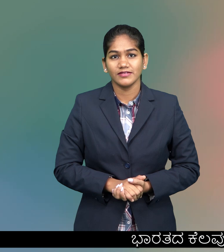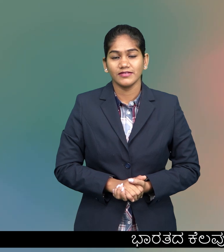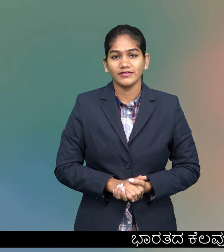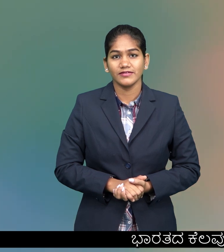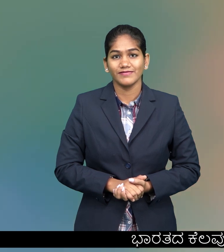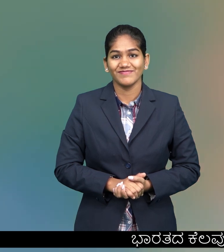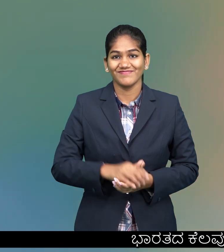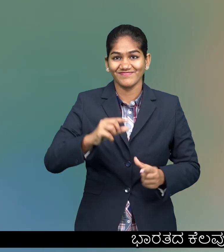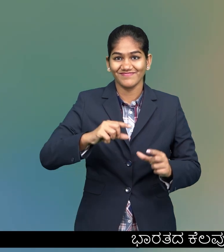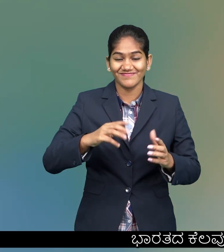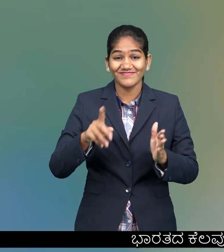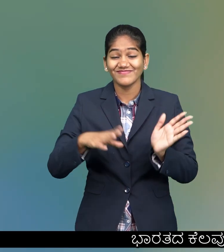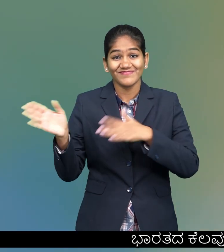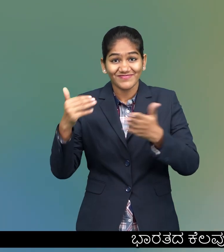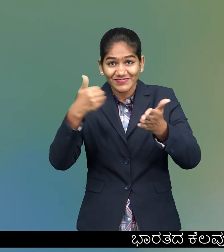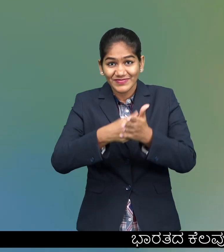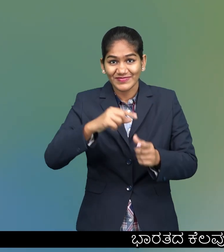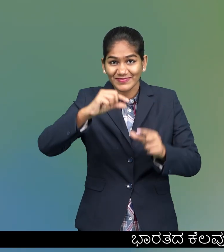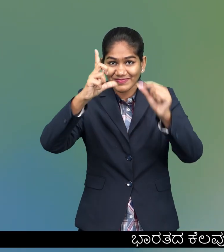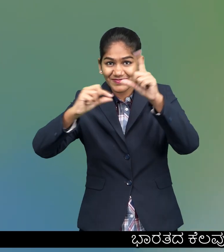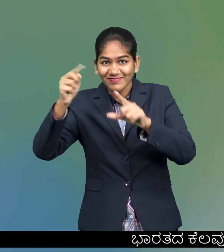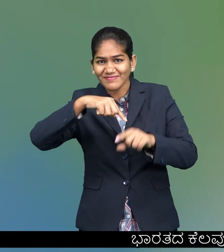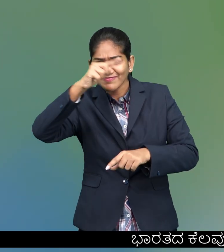ಭಾರತದ ಕೆಲವು ಸ್ಥಳಗಳ ಕ್ಲೈಮೋಗ್ರಾಫ್ಗಳು